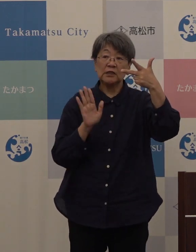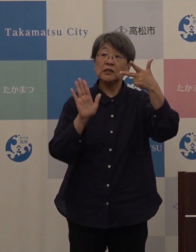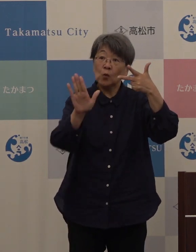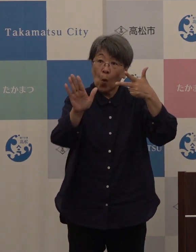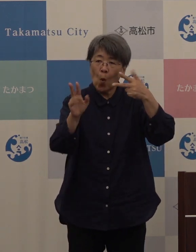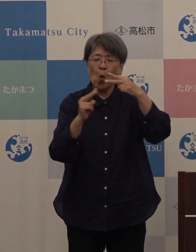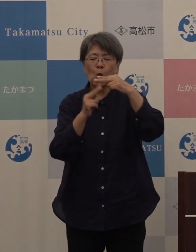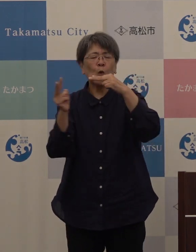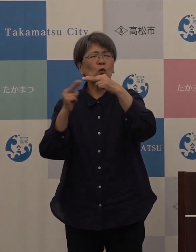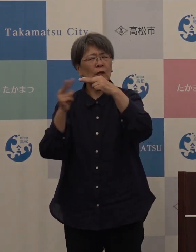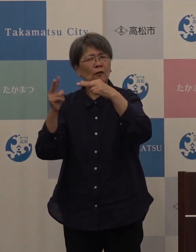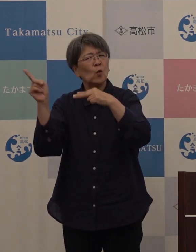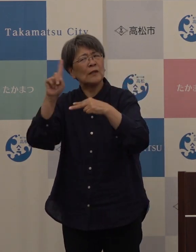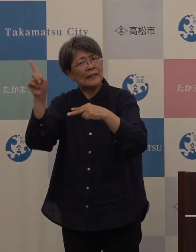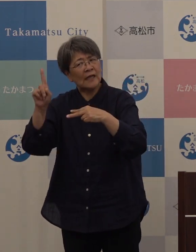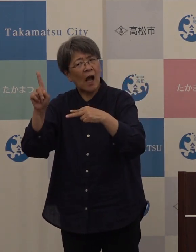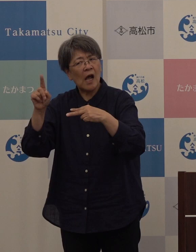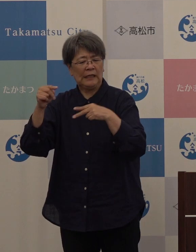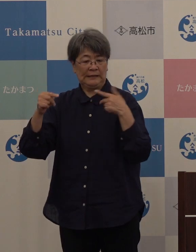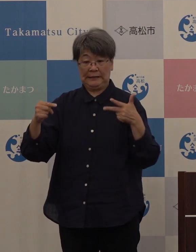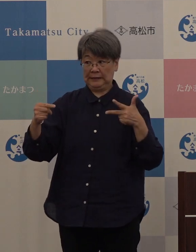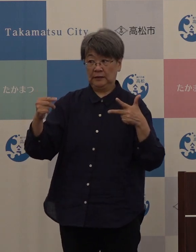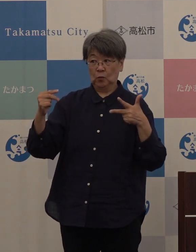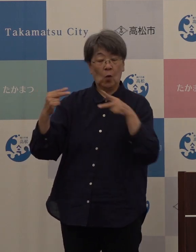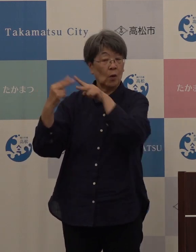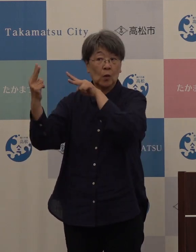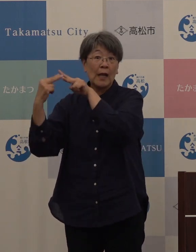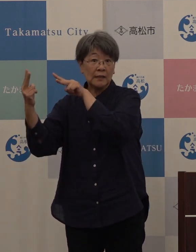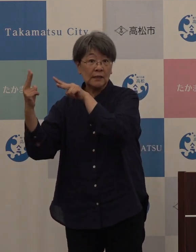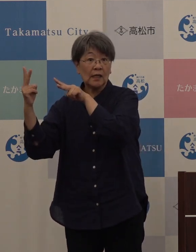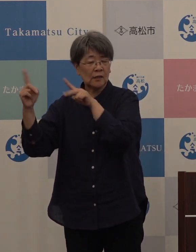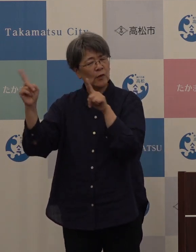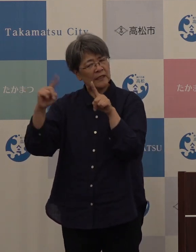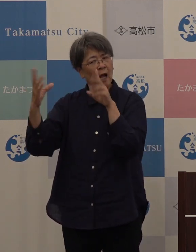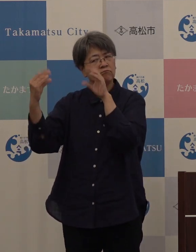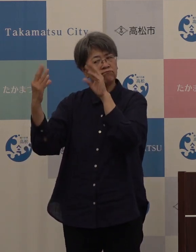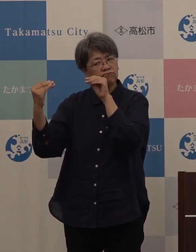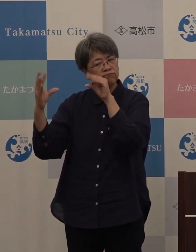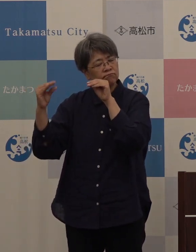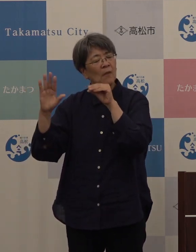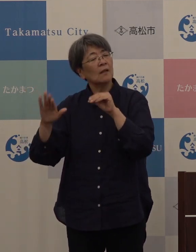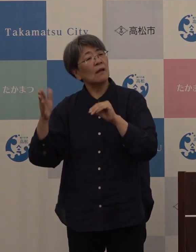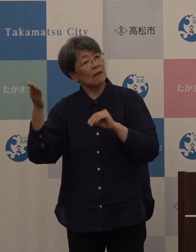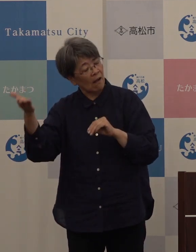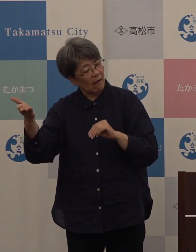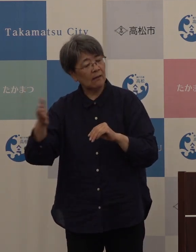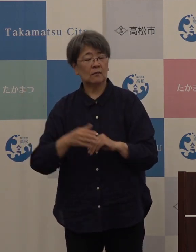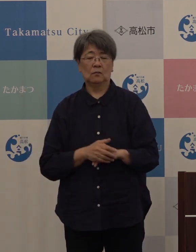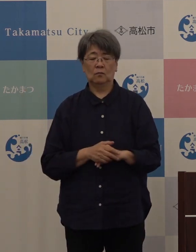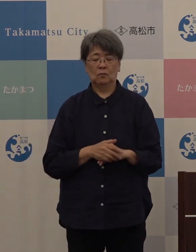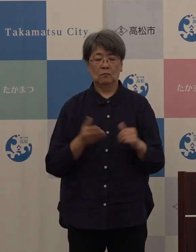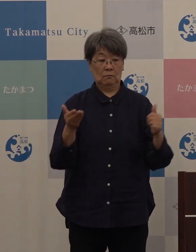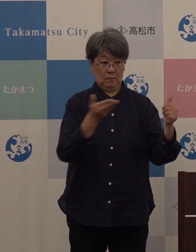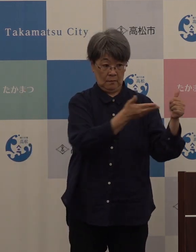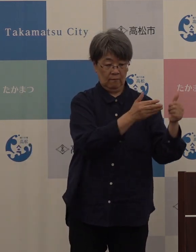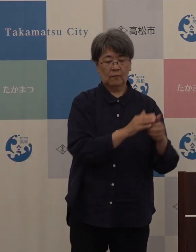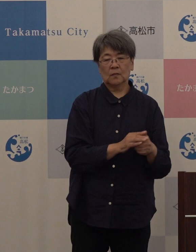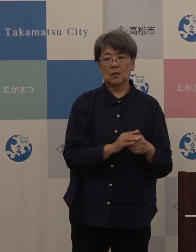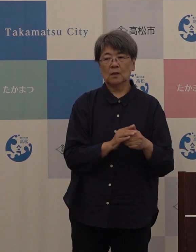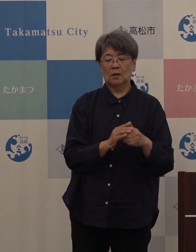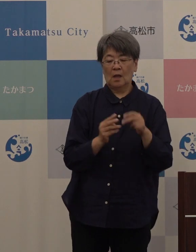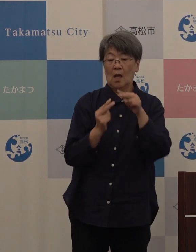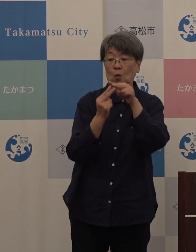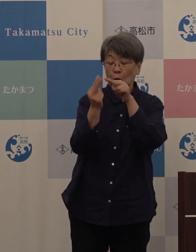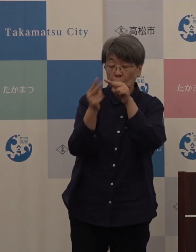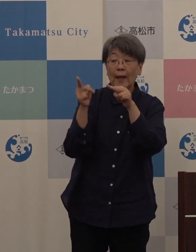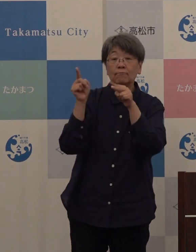電の方と何らかのやり取りがあれば、お伺いできたらと思います。 琴殿の方